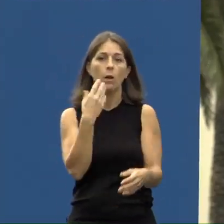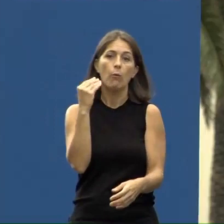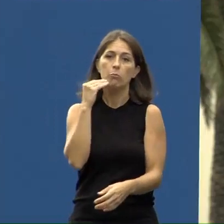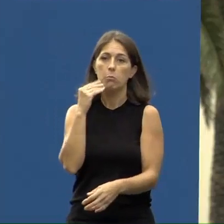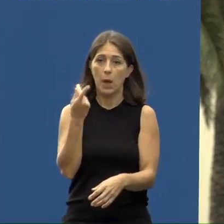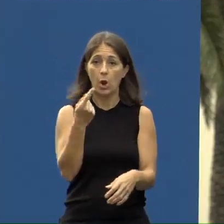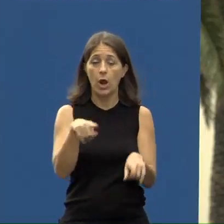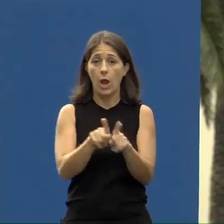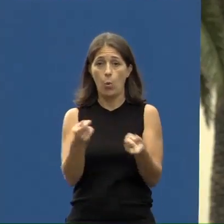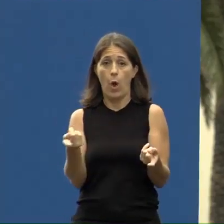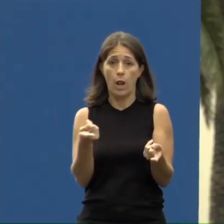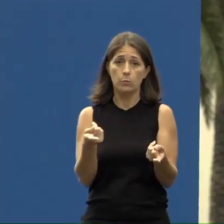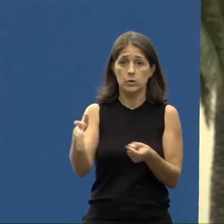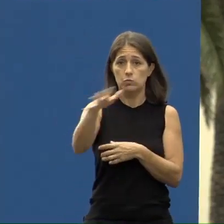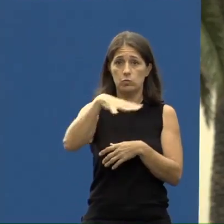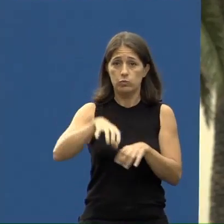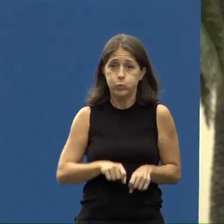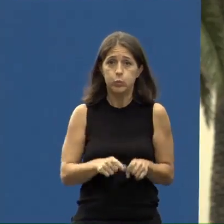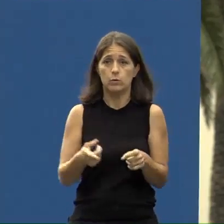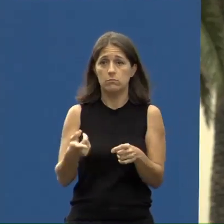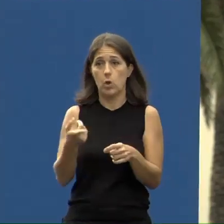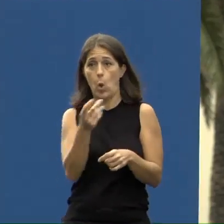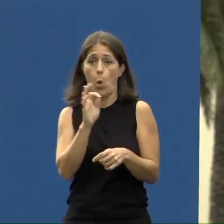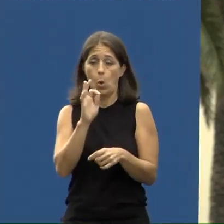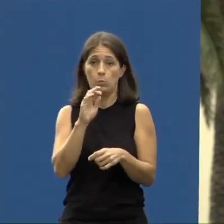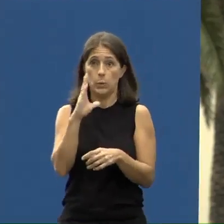Do Monopoly ou do escondite.